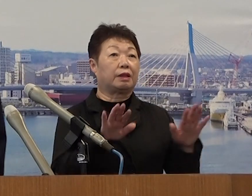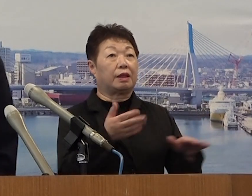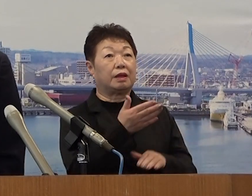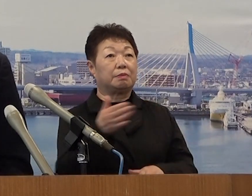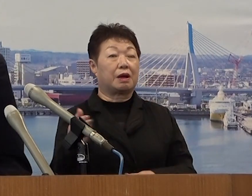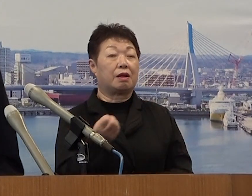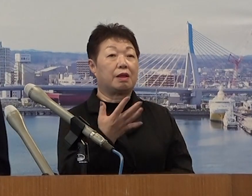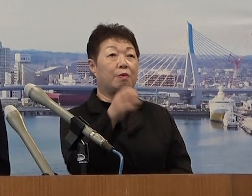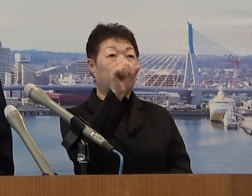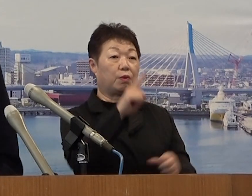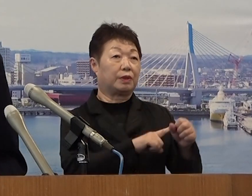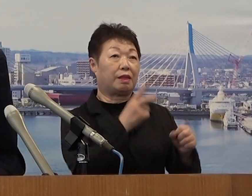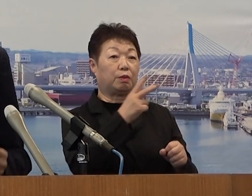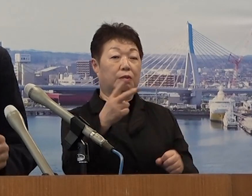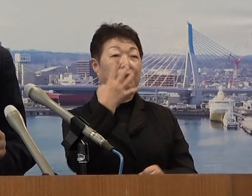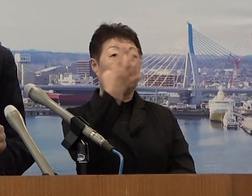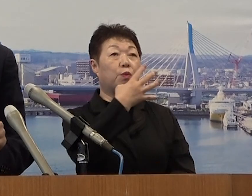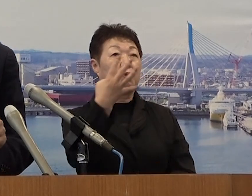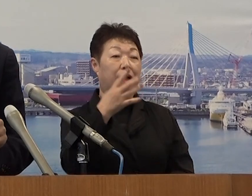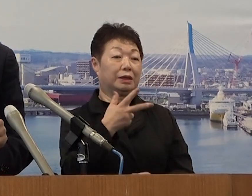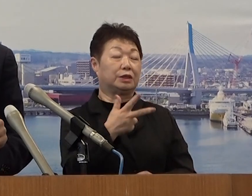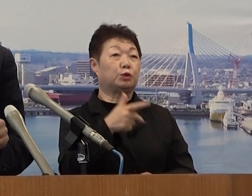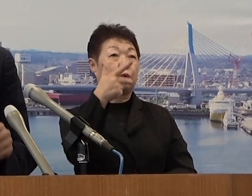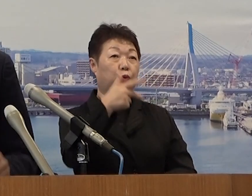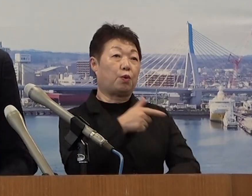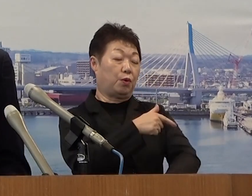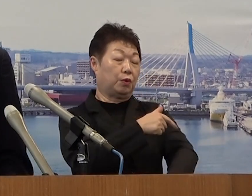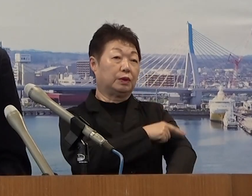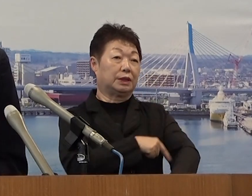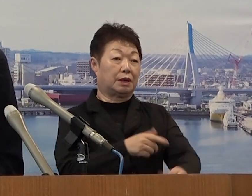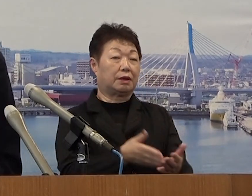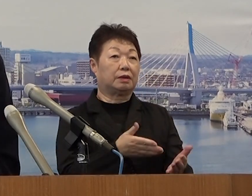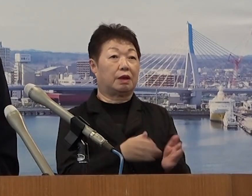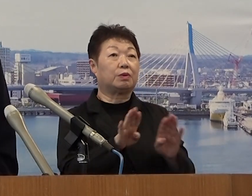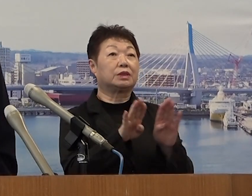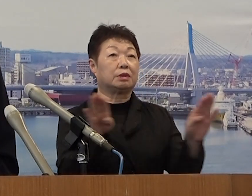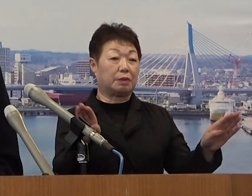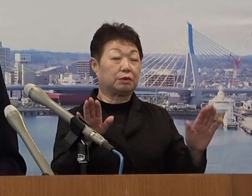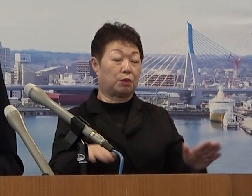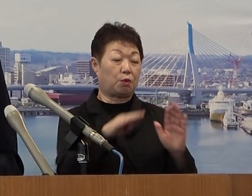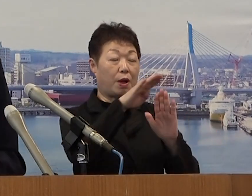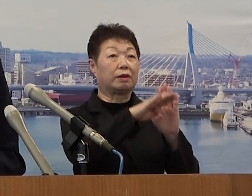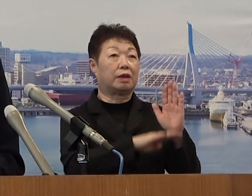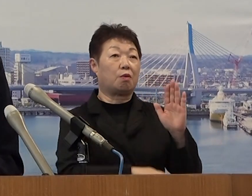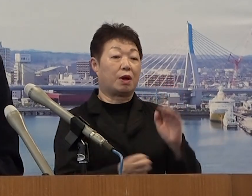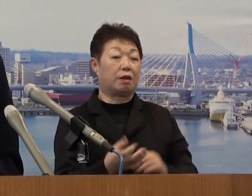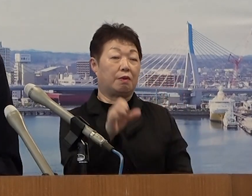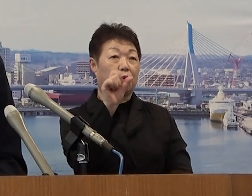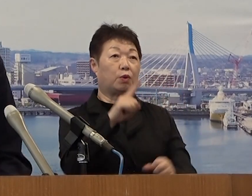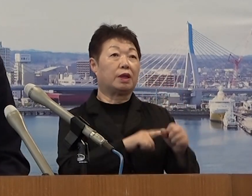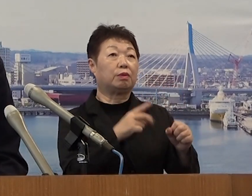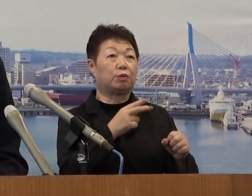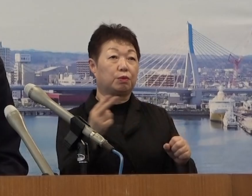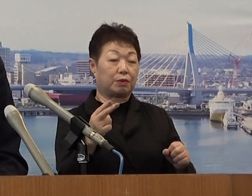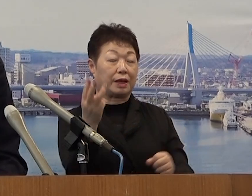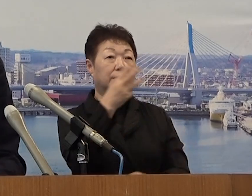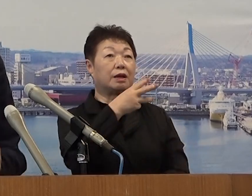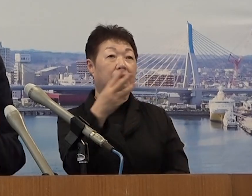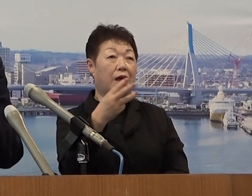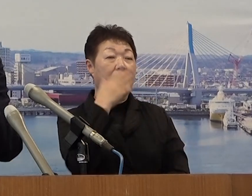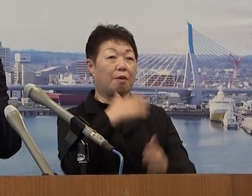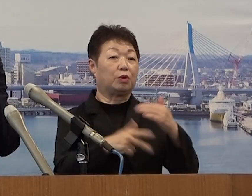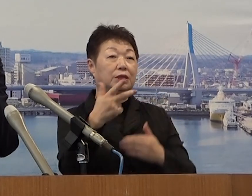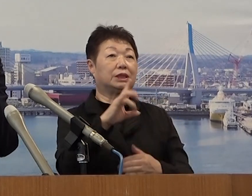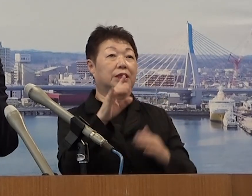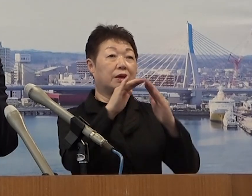ただいまより令和5年度第4回市長記者会見を行います。本日の案件は令和5年第3回青森